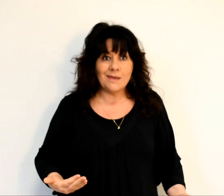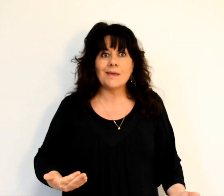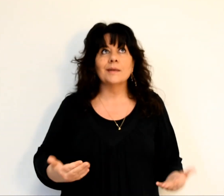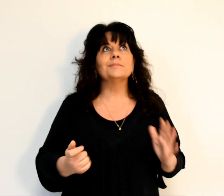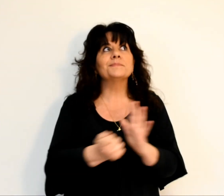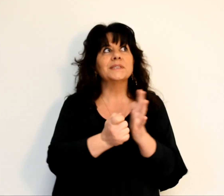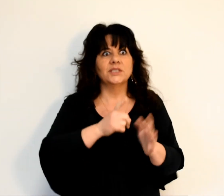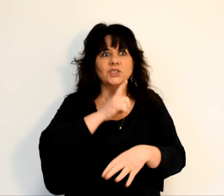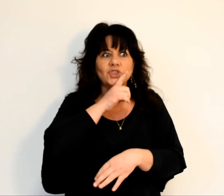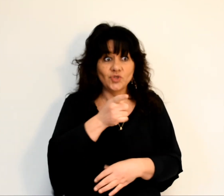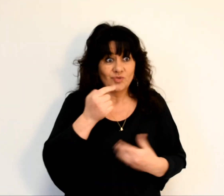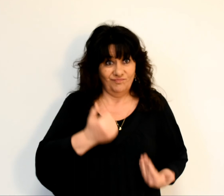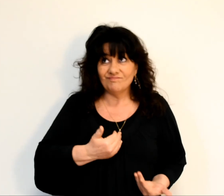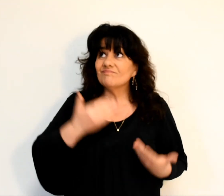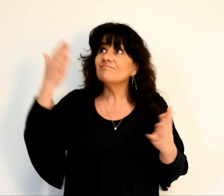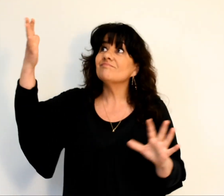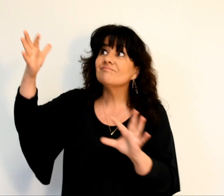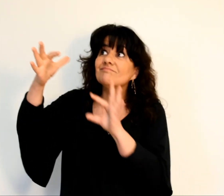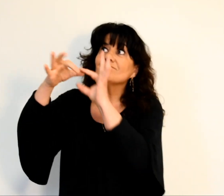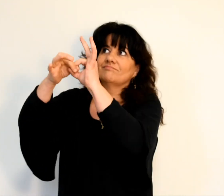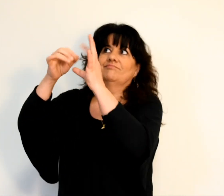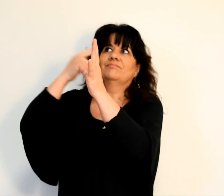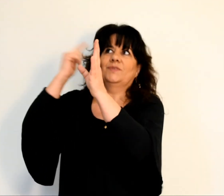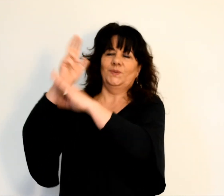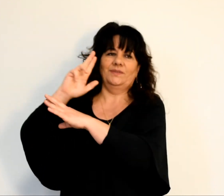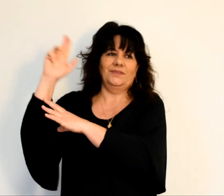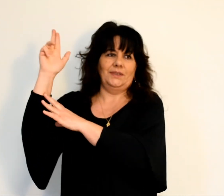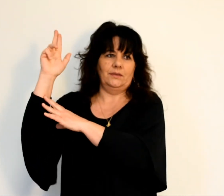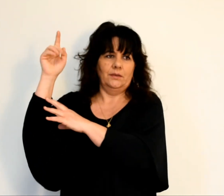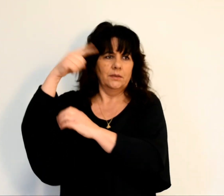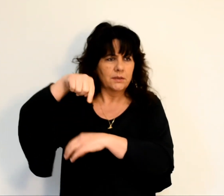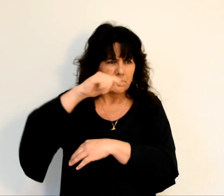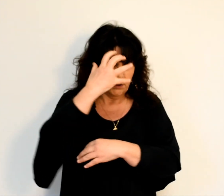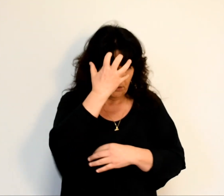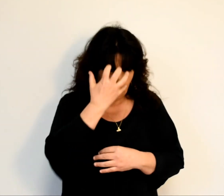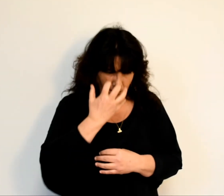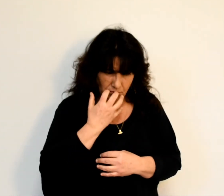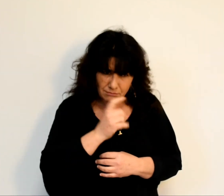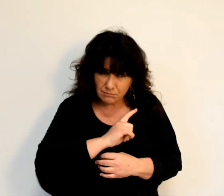affligez pas, la joie du Seigneur est votre rempart. »